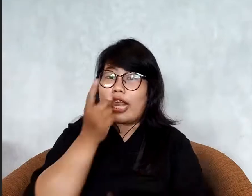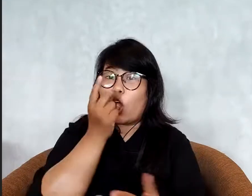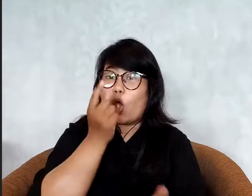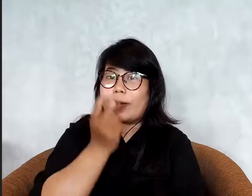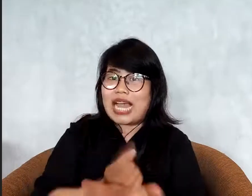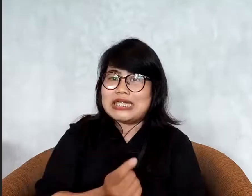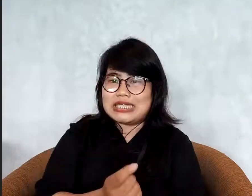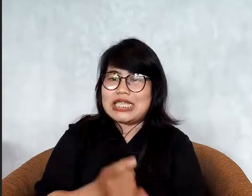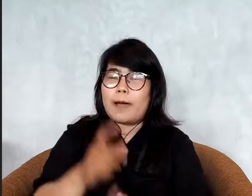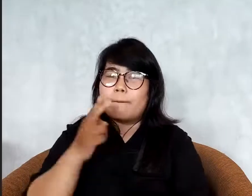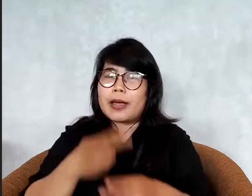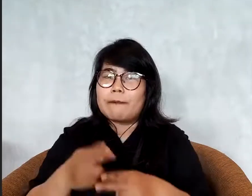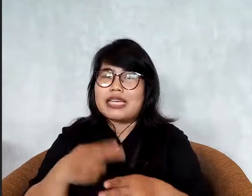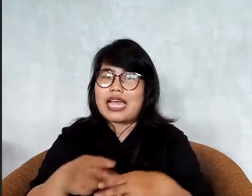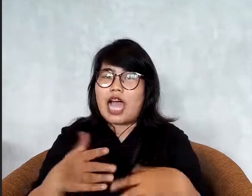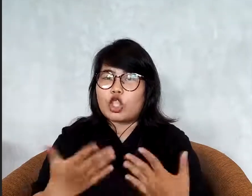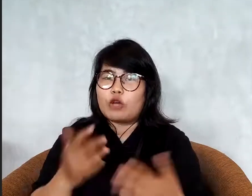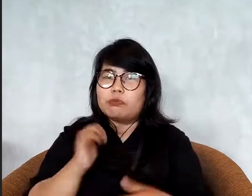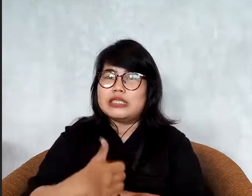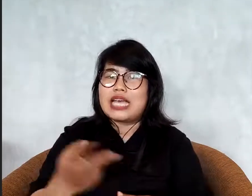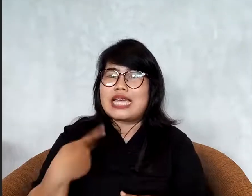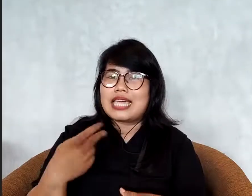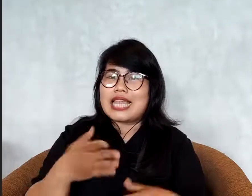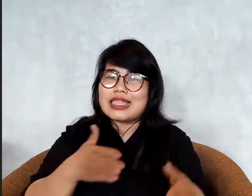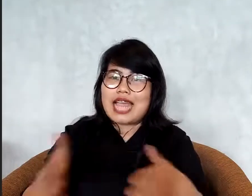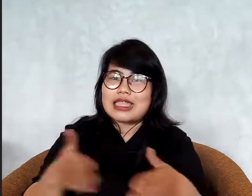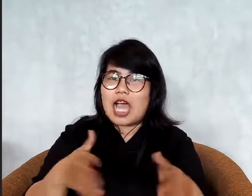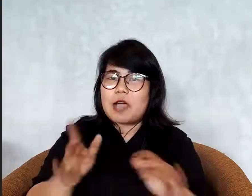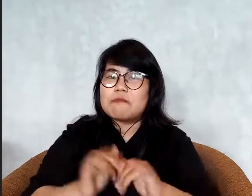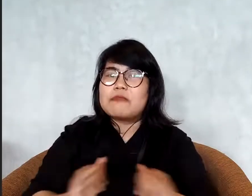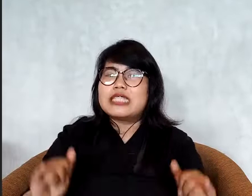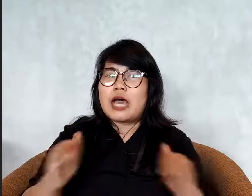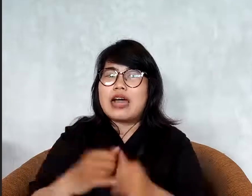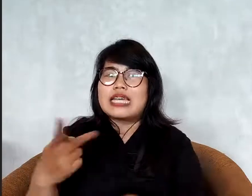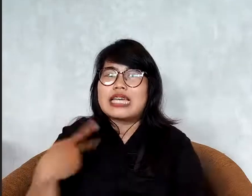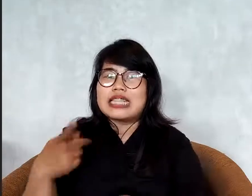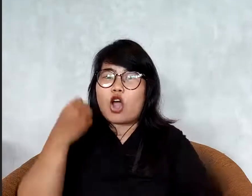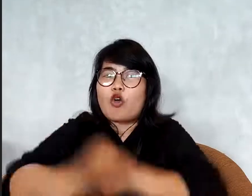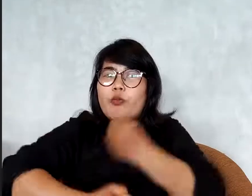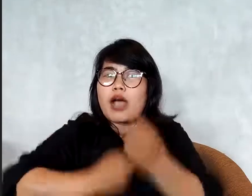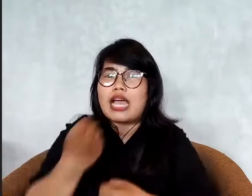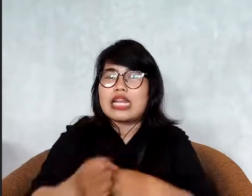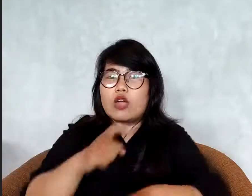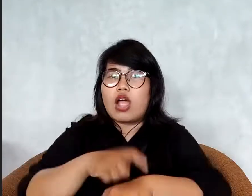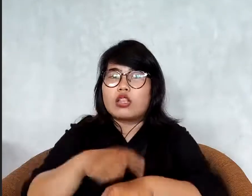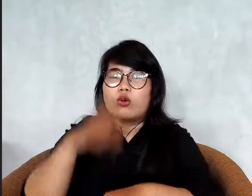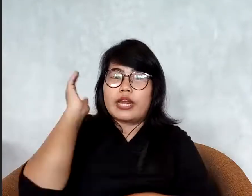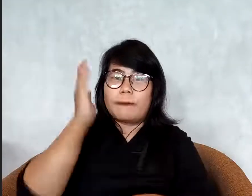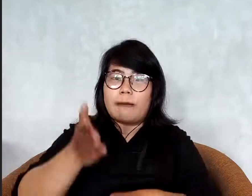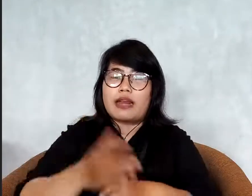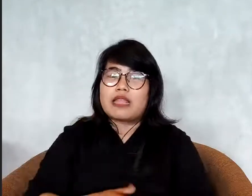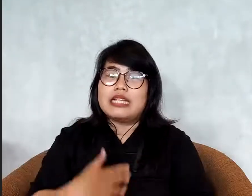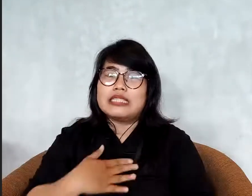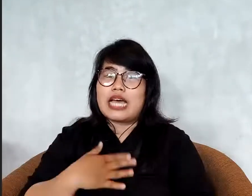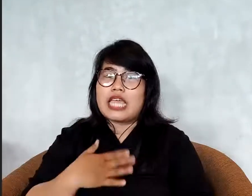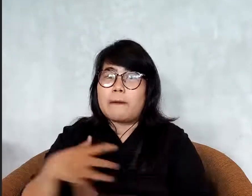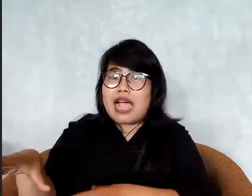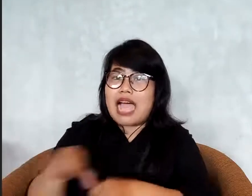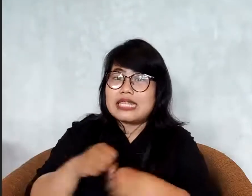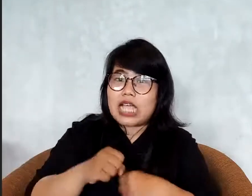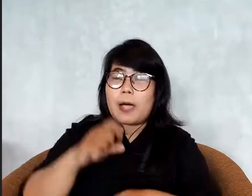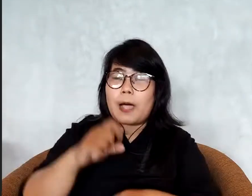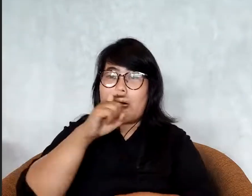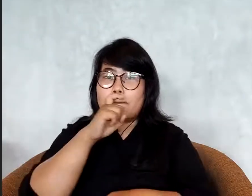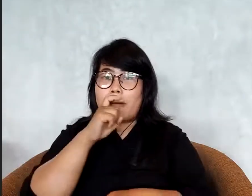perbaikan yang dapat kita Papa bersama dan kita upayakan dimasa mendatang saya mengajak Ibu